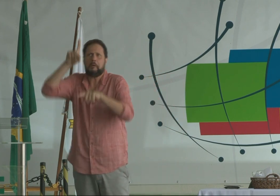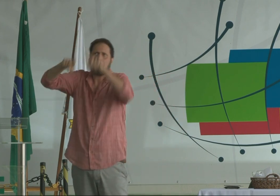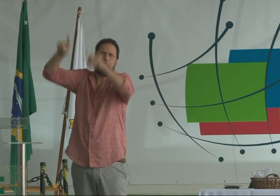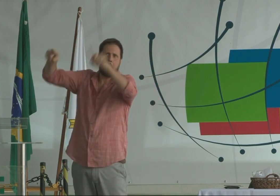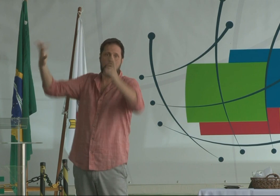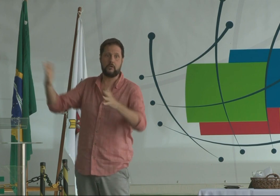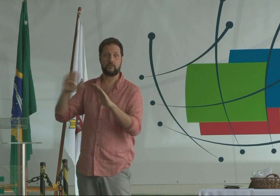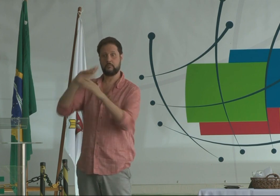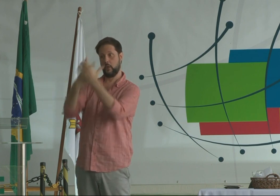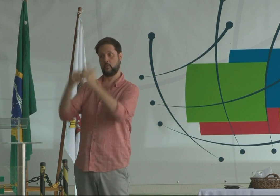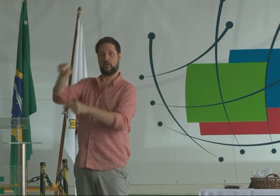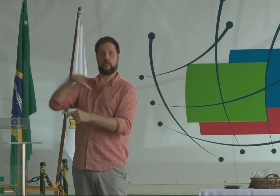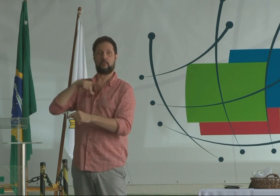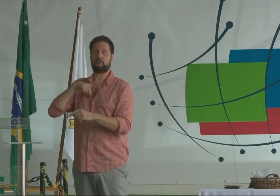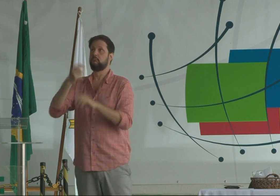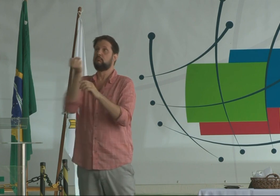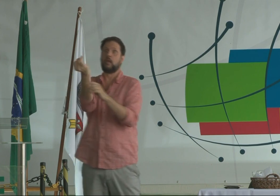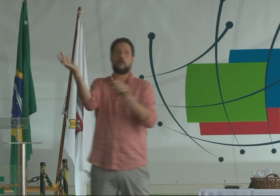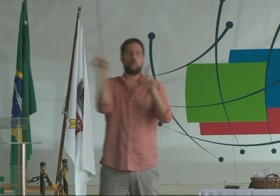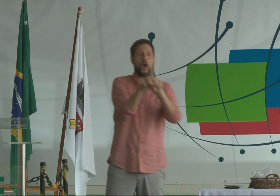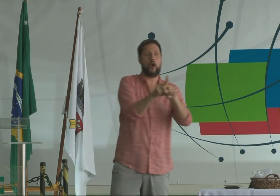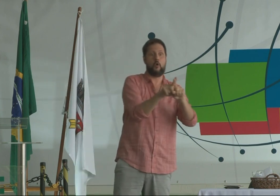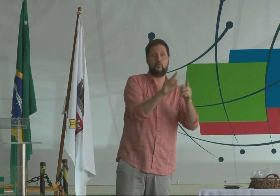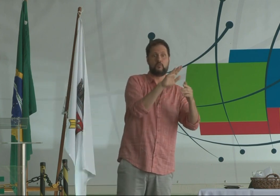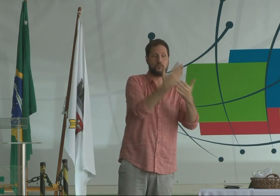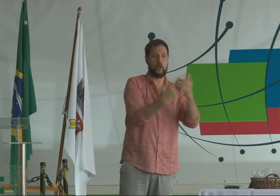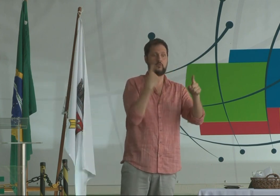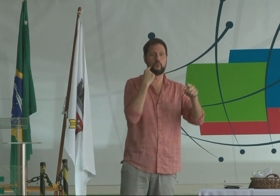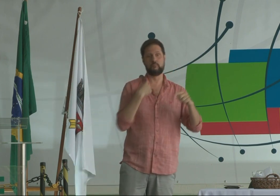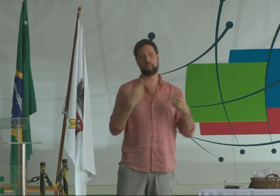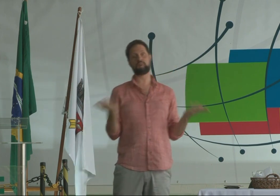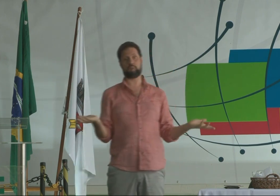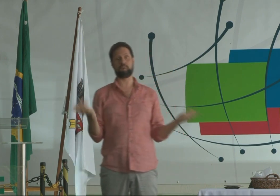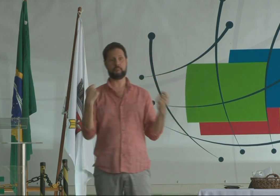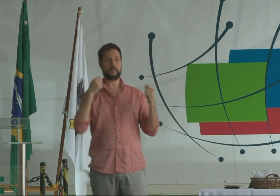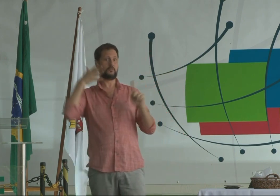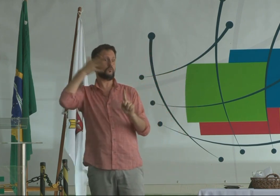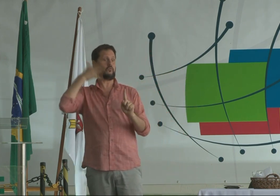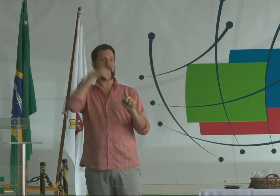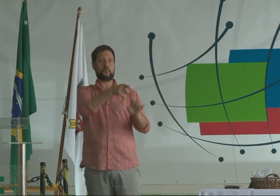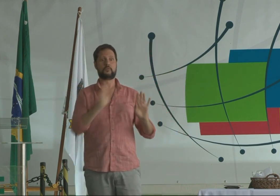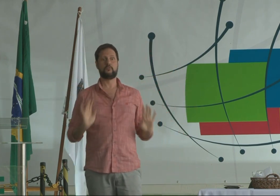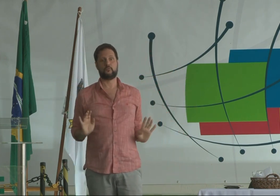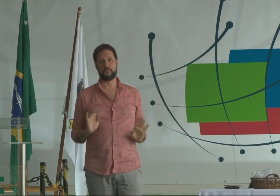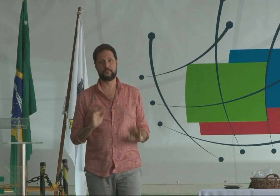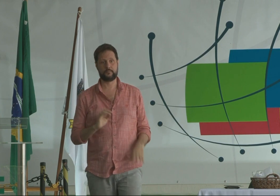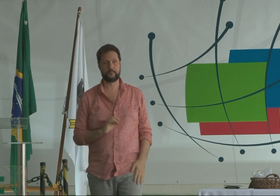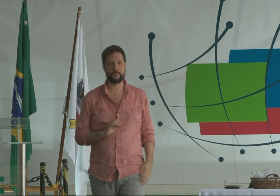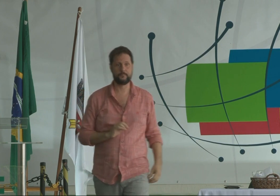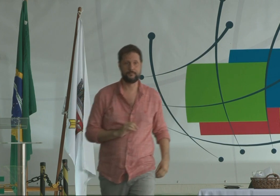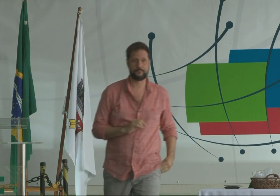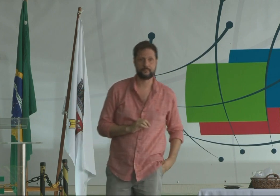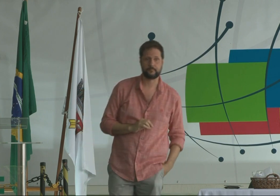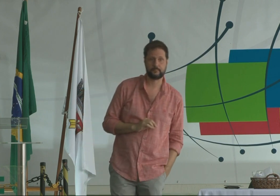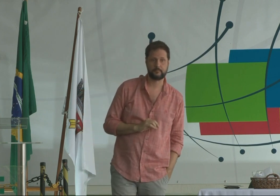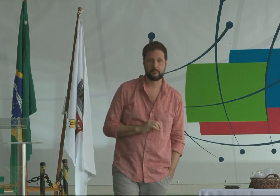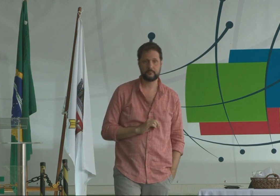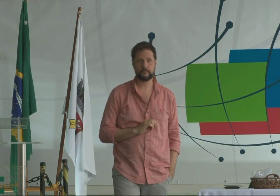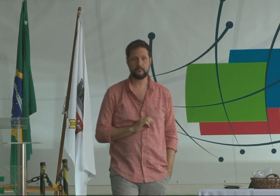trazer inglês, americano, enfim. E isso foi trabalhado nas escolas meninos. Então, a gente tem pensar também e defender esse discurso para a escola menino surdo.